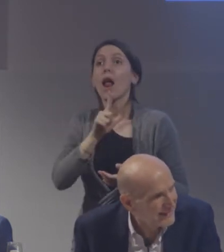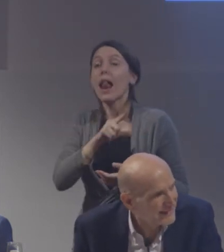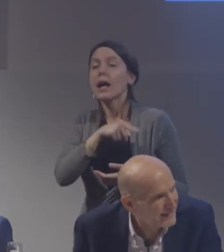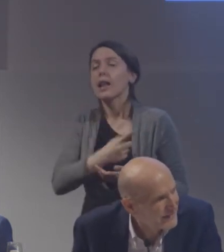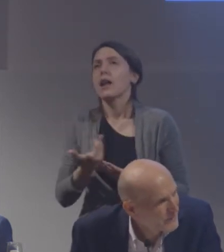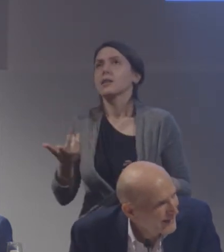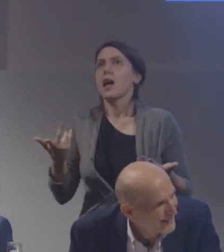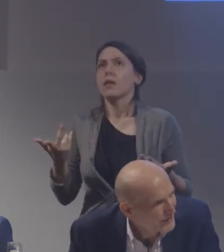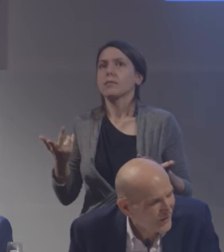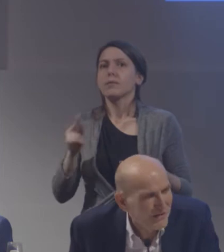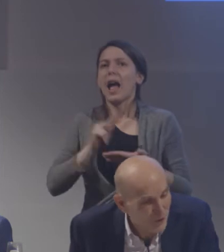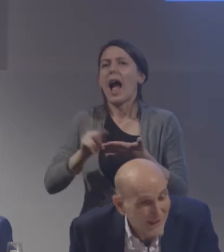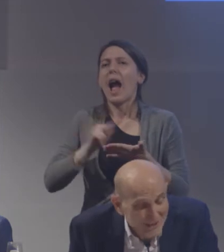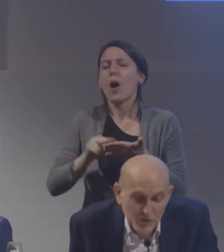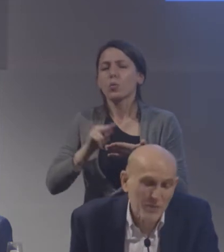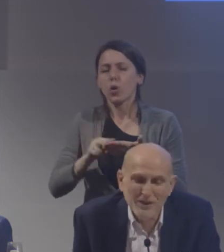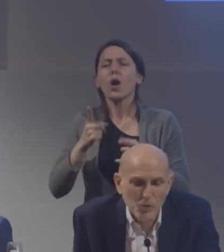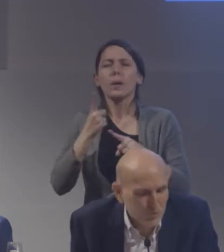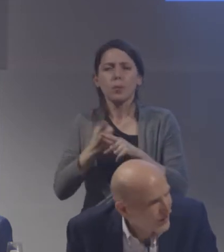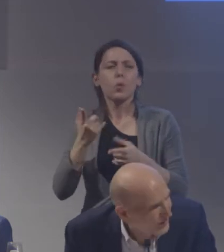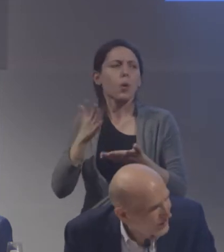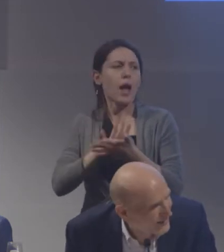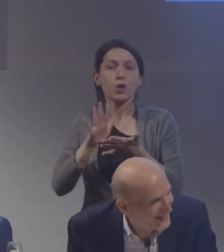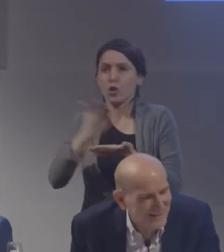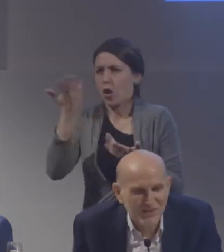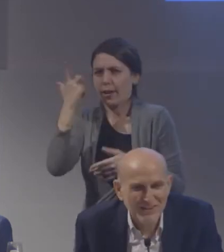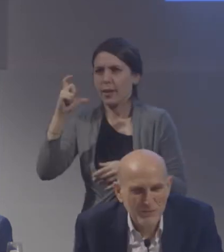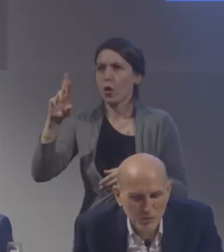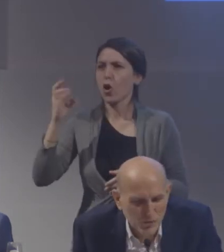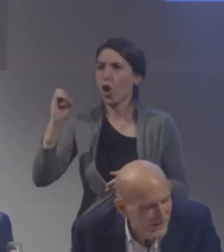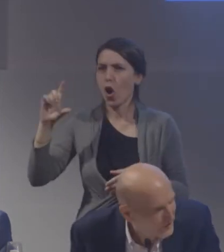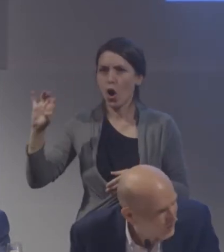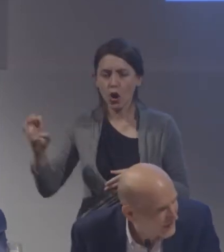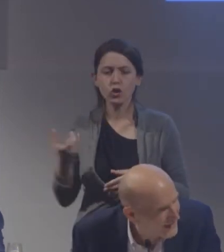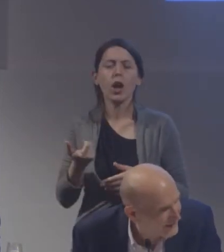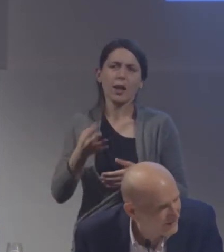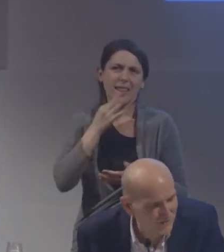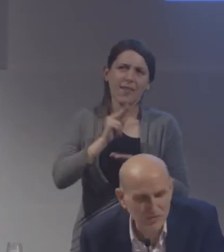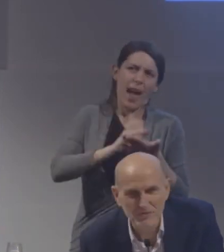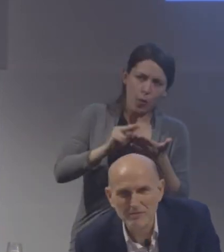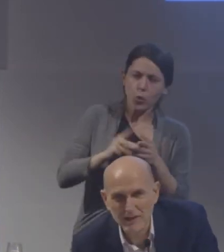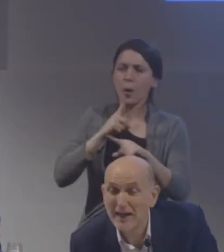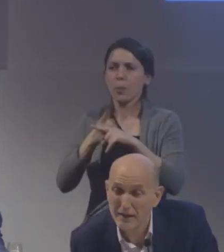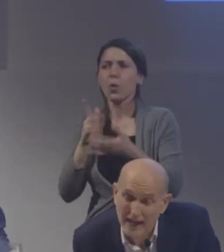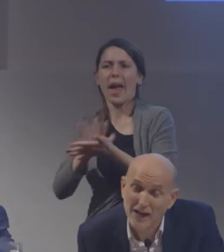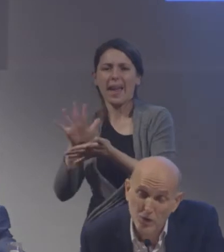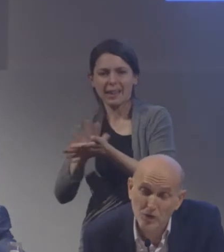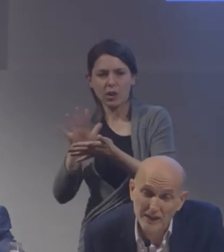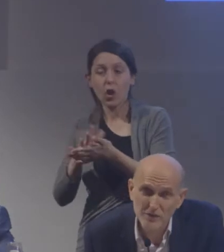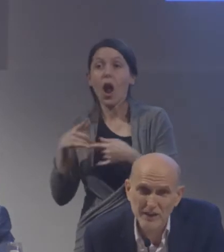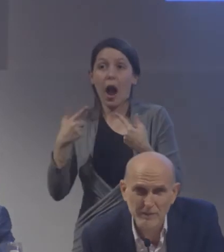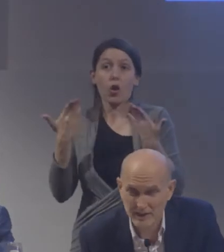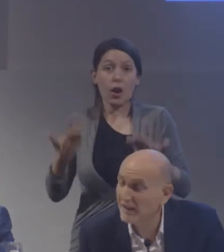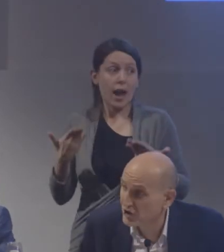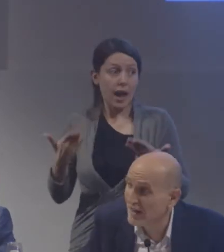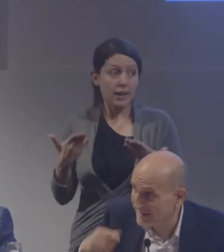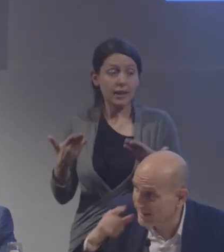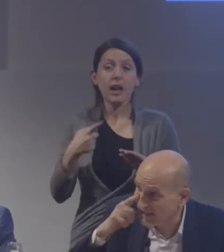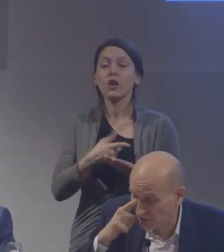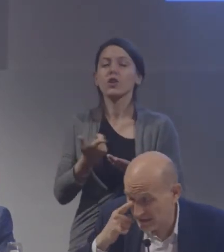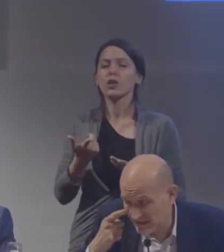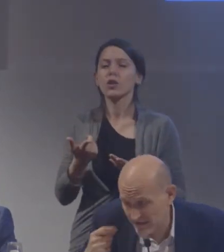dire... Autori forse. No, anche editori come Croce, no? Croce in qualche modo, autori editori, esatto. Ha avuto ancora, devo dire,